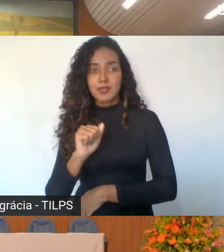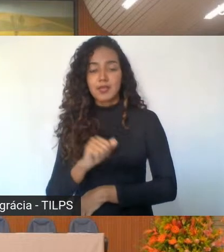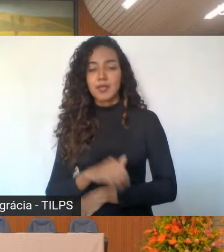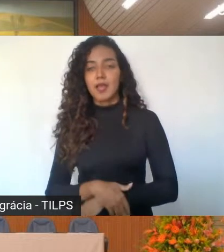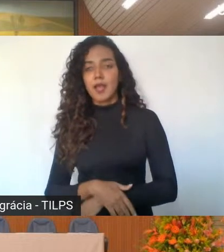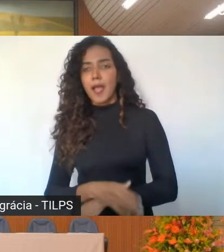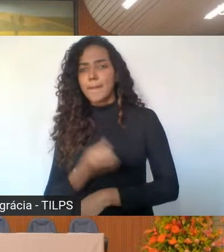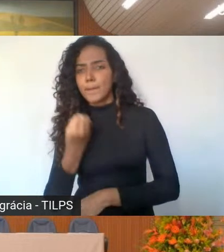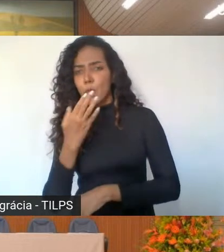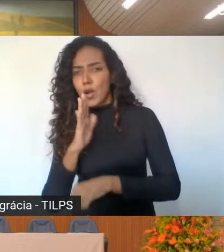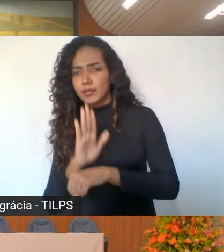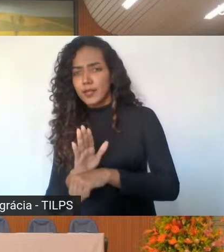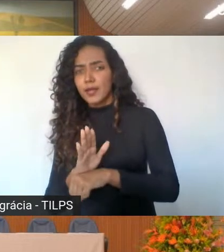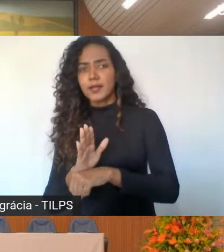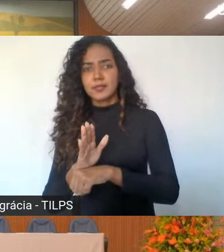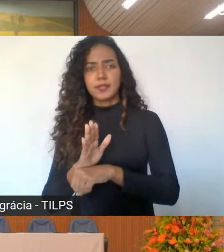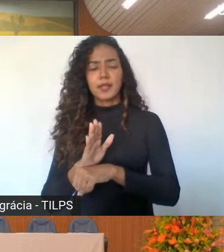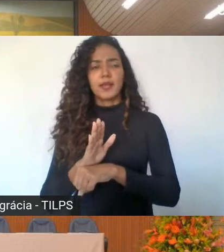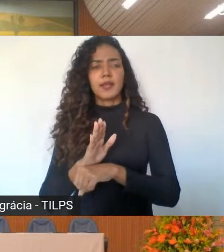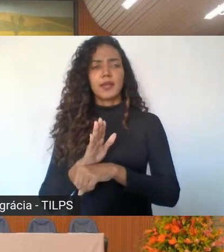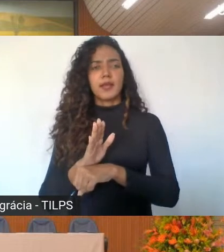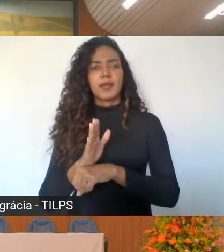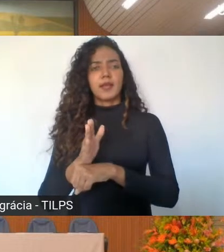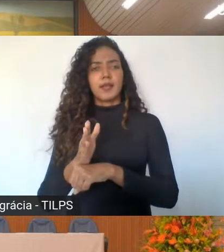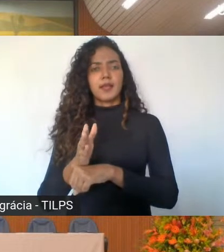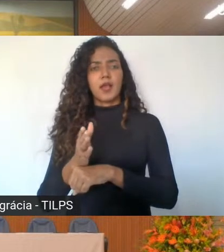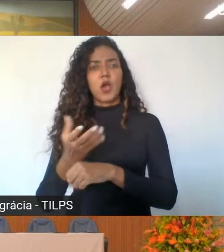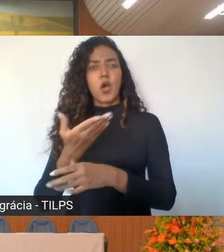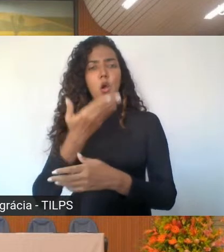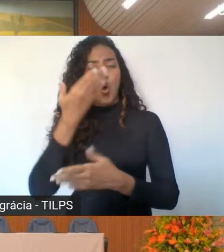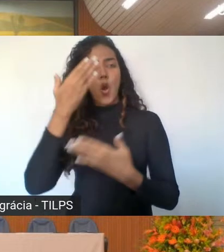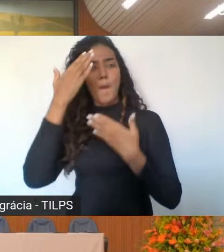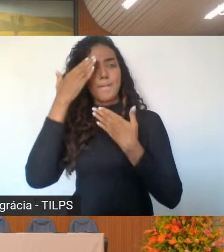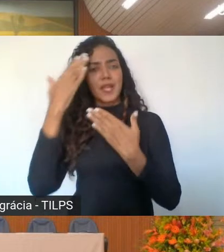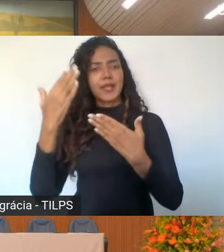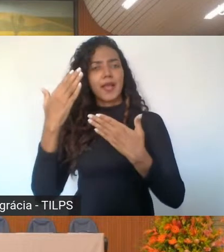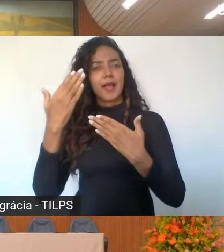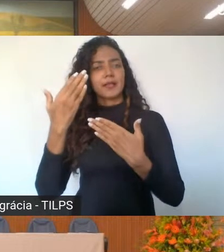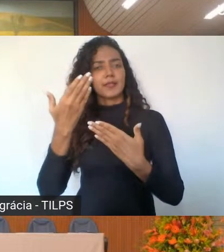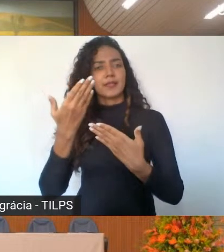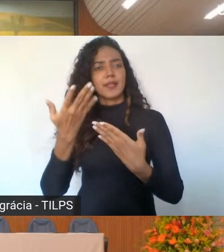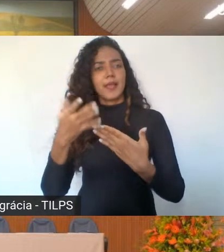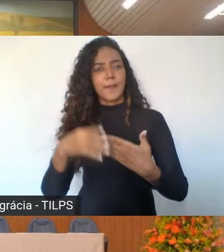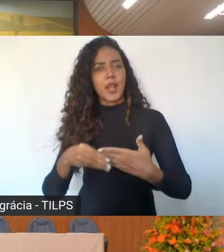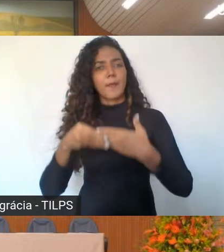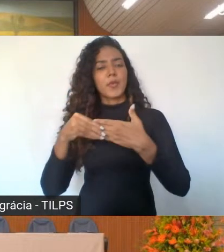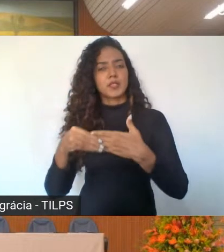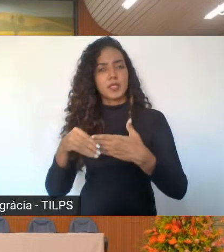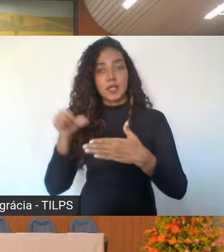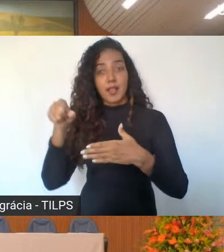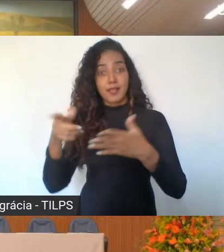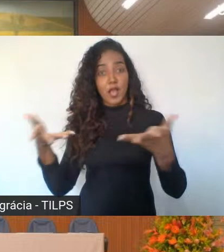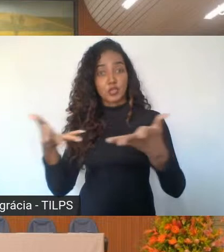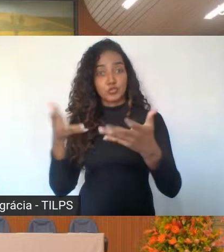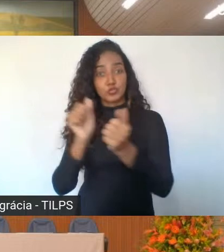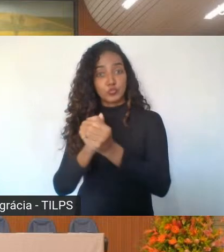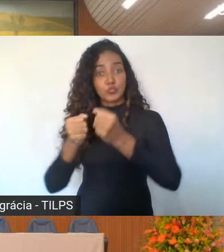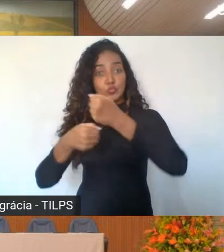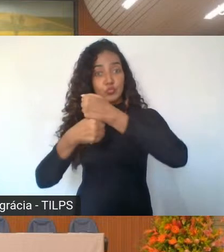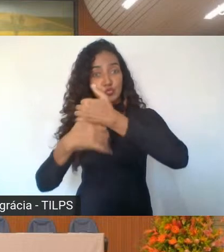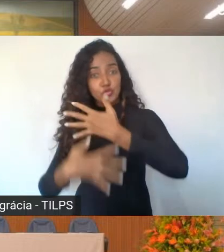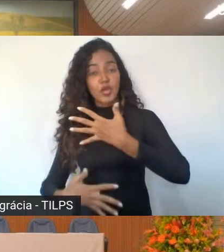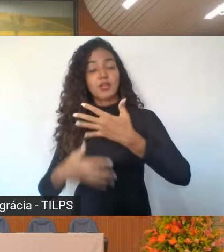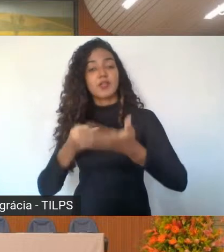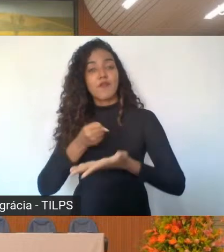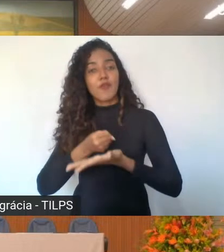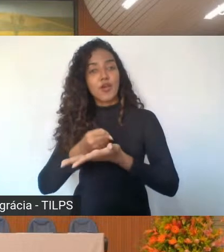obrigada pela parceria, ela está com vocês nesse momento no chat, vai sim ajudar aos estudantes 2020.2 e